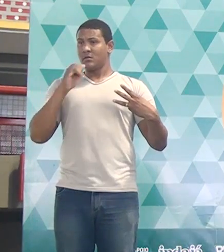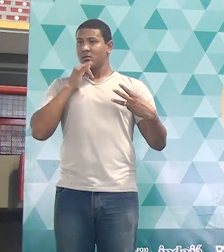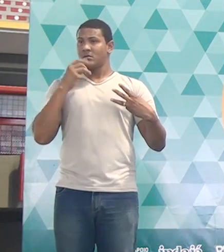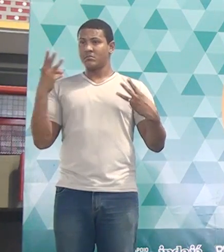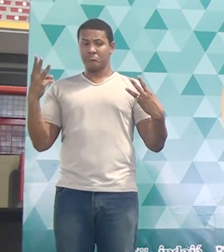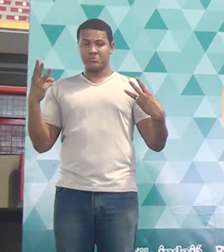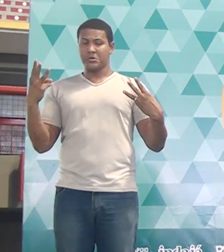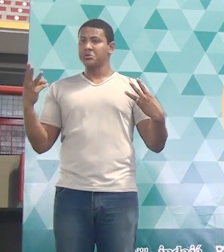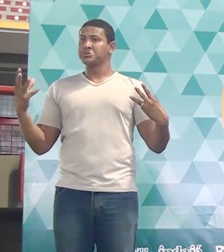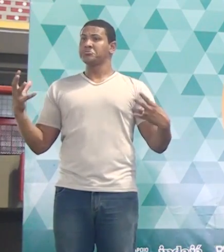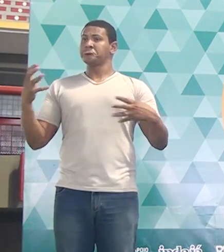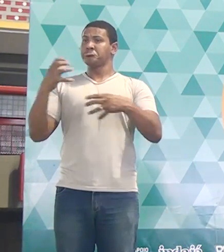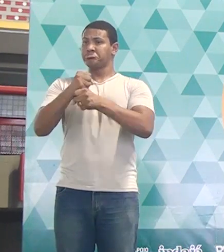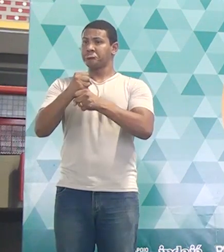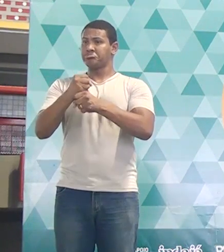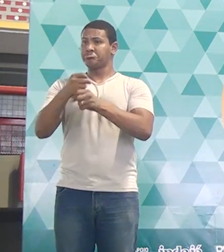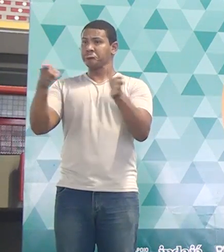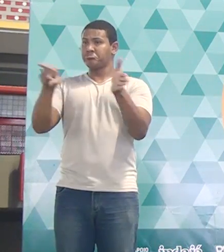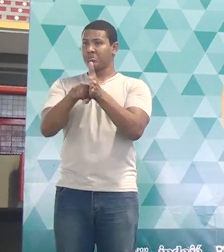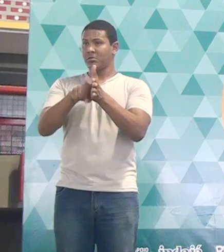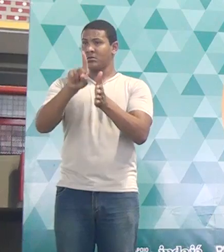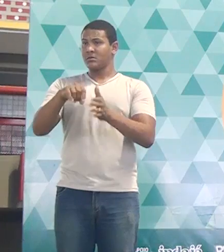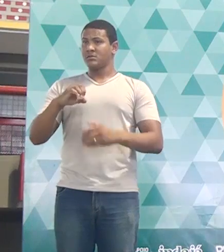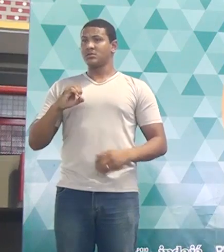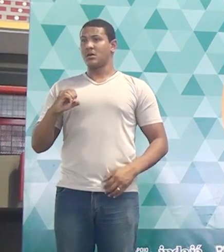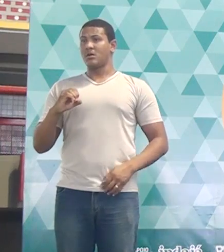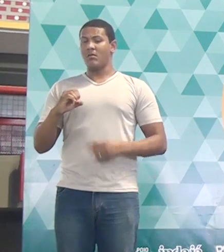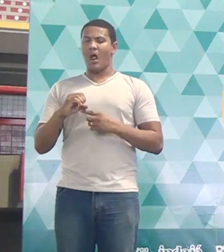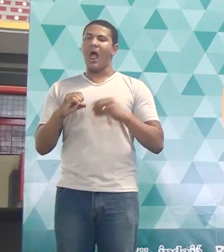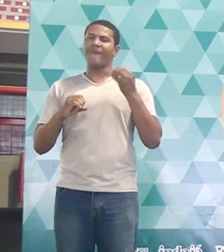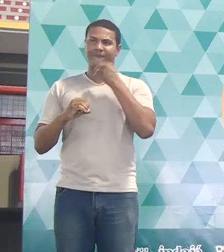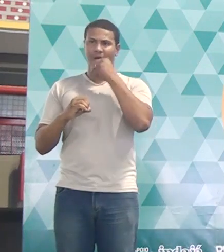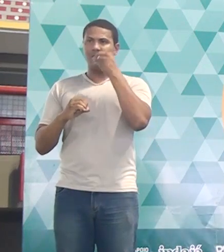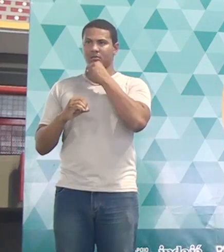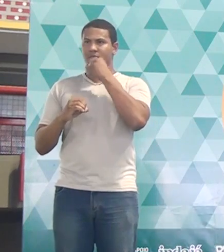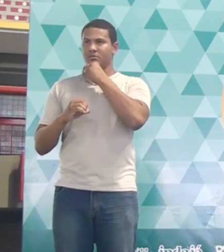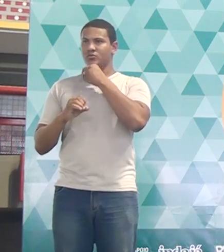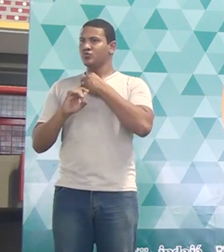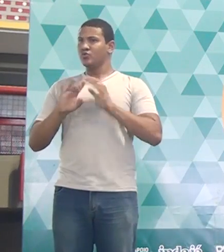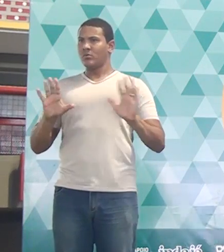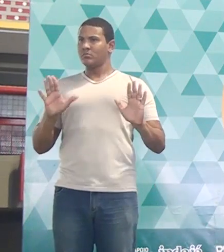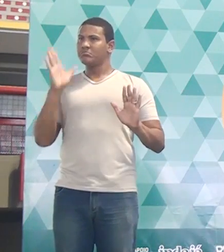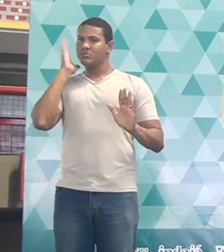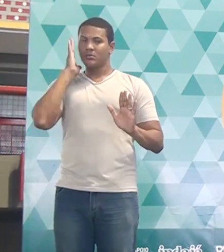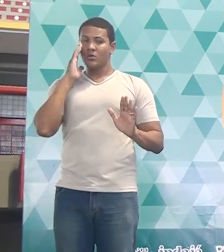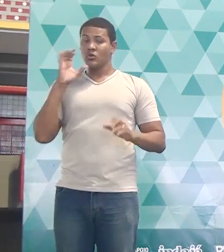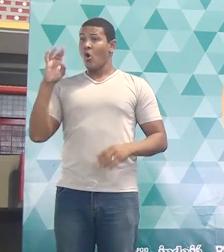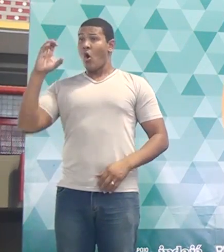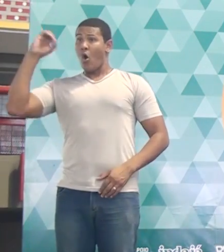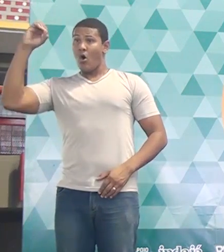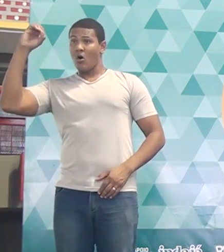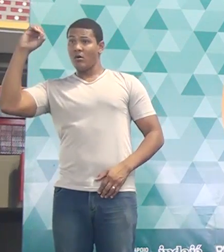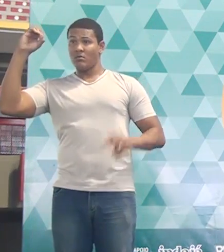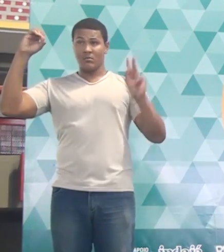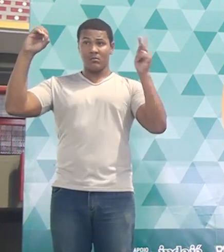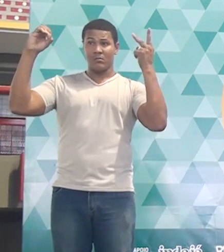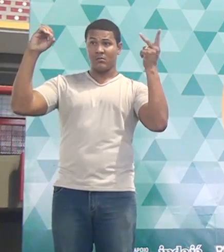3, 3 menos 3, 0, 0, ele é fraco. Então é só fazer oxigênio menos hidrogênios ionizáveis.